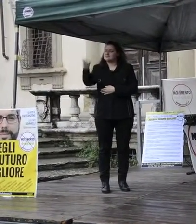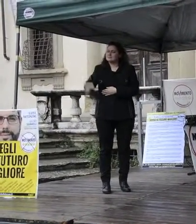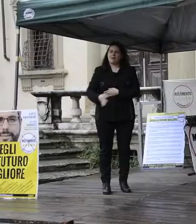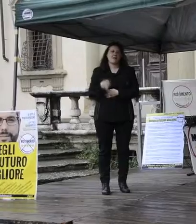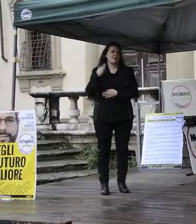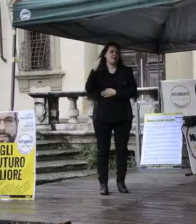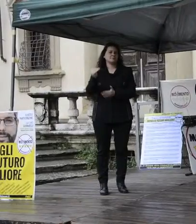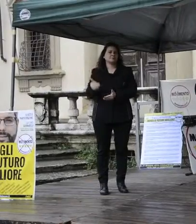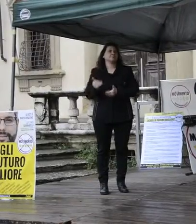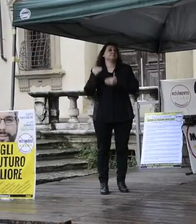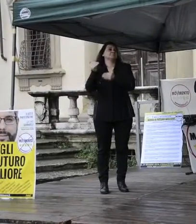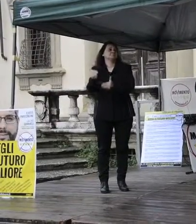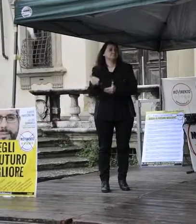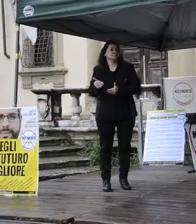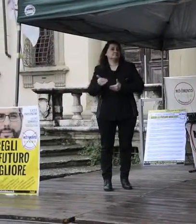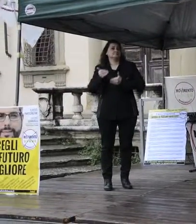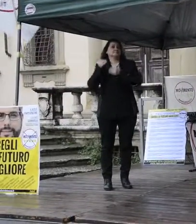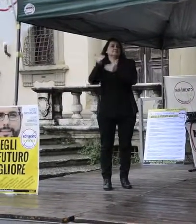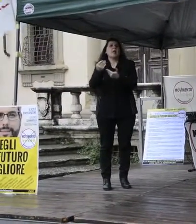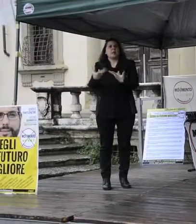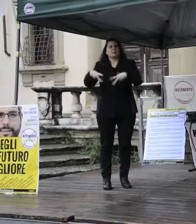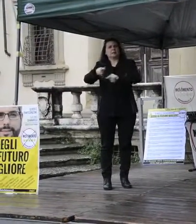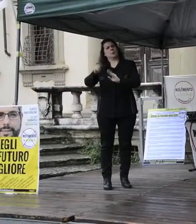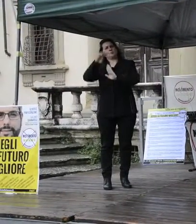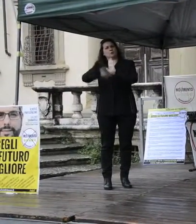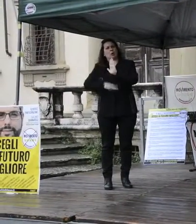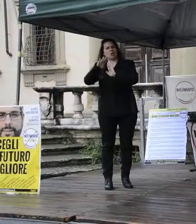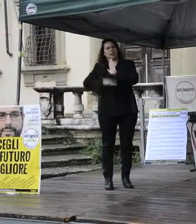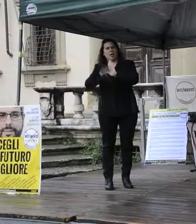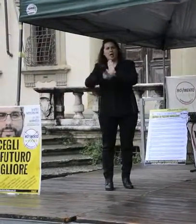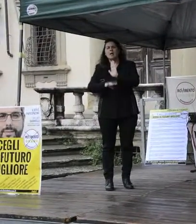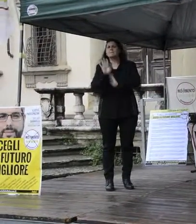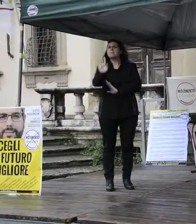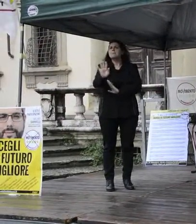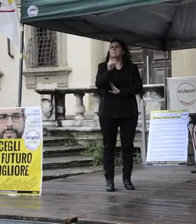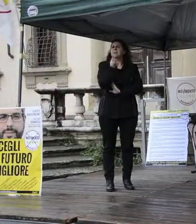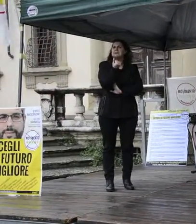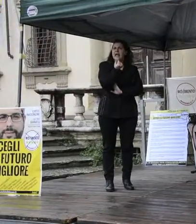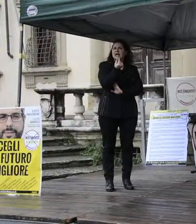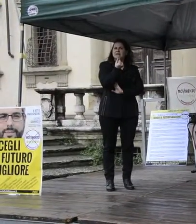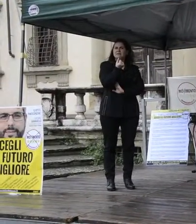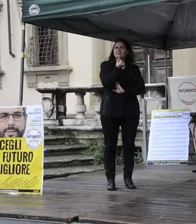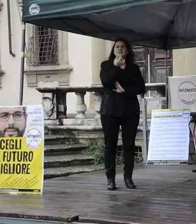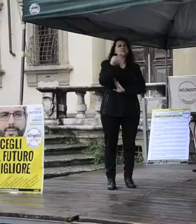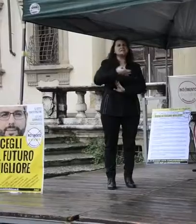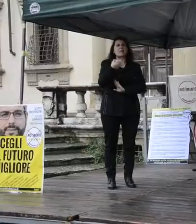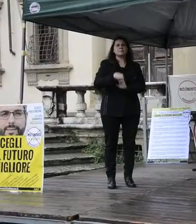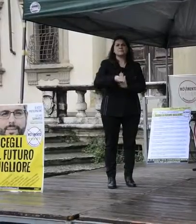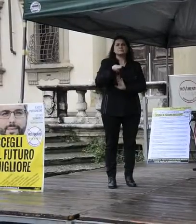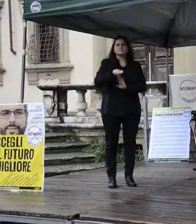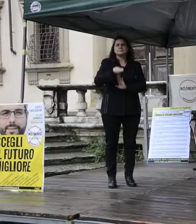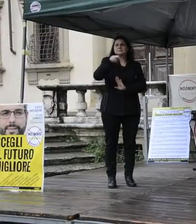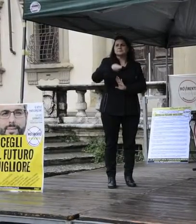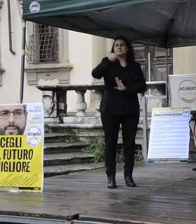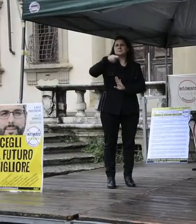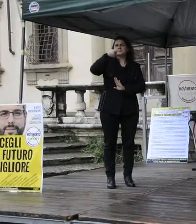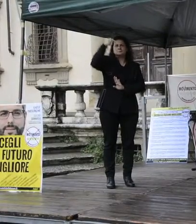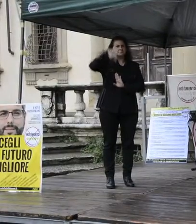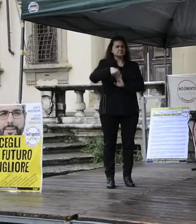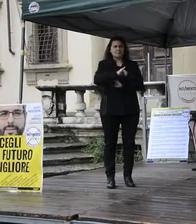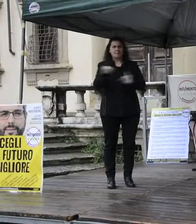sistematicamente rinviati, riprogrammati, ma le tariffe per noi si alzano solo continuamente senza abbassarsi